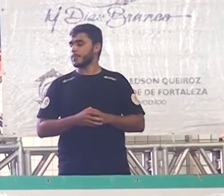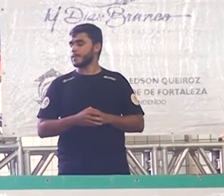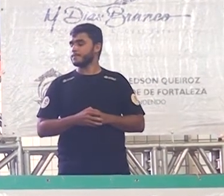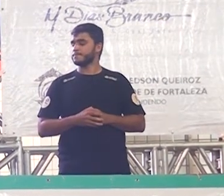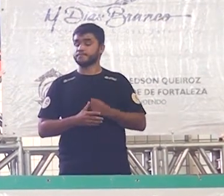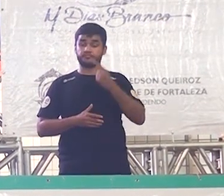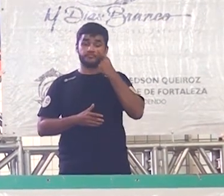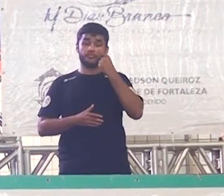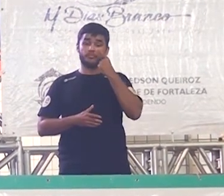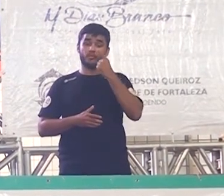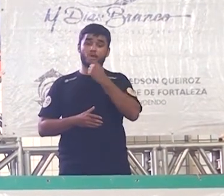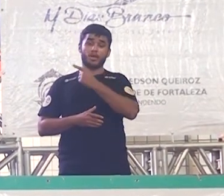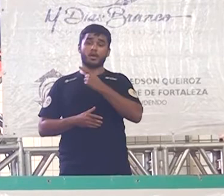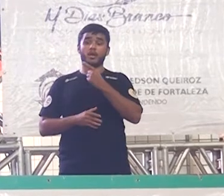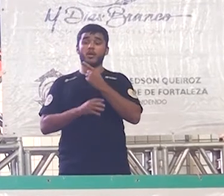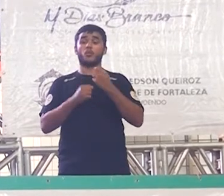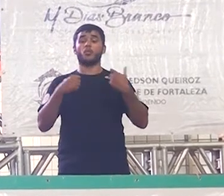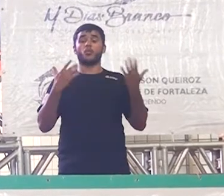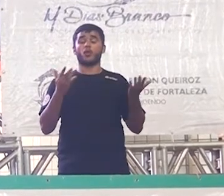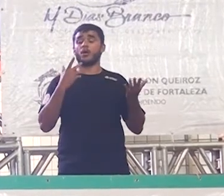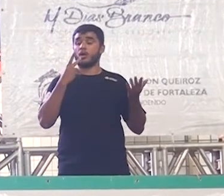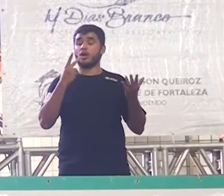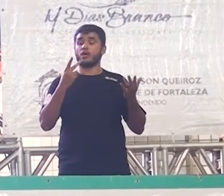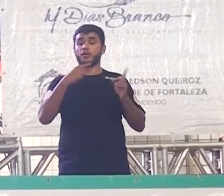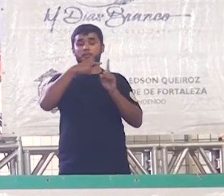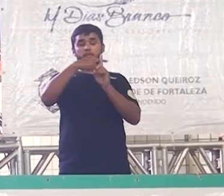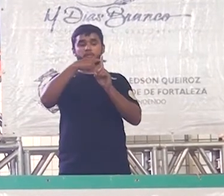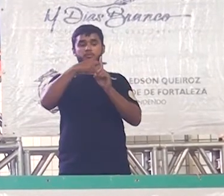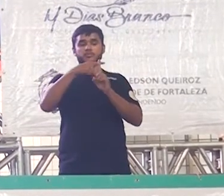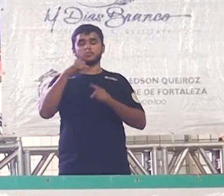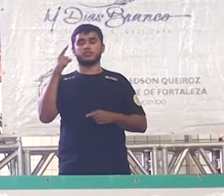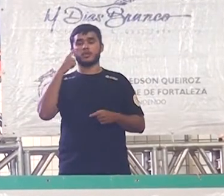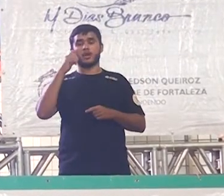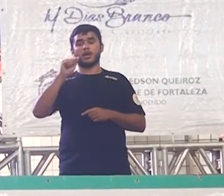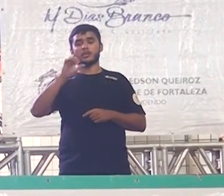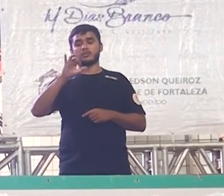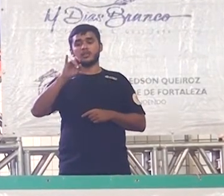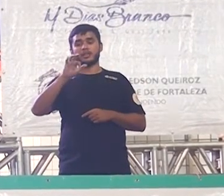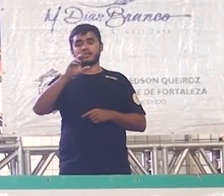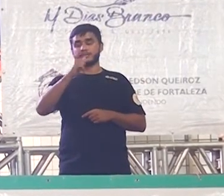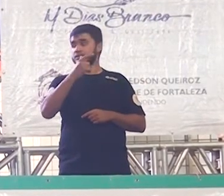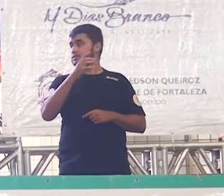trabalhar com a velocidade positiva, minha aceleração vai ter que ser o quê?